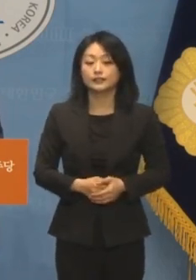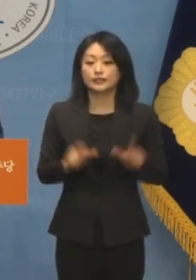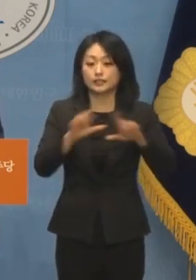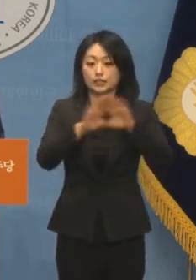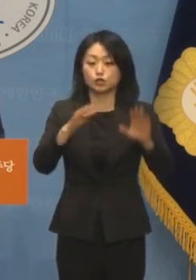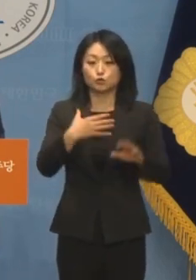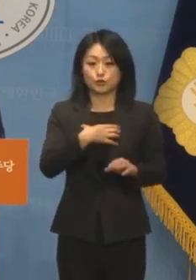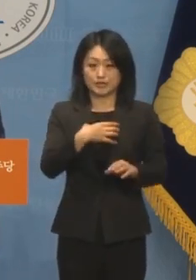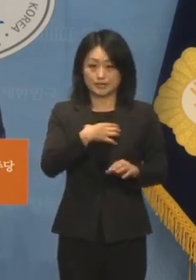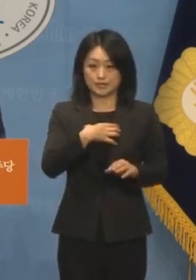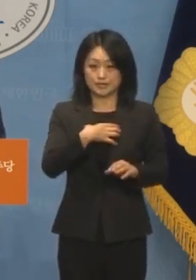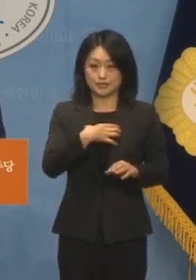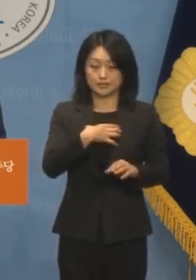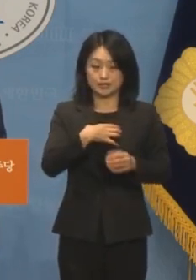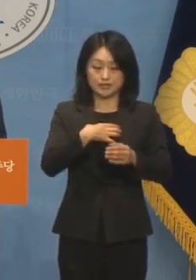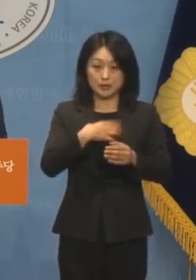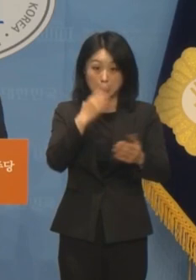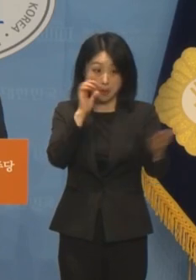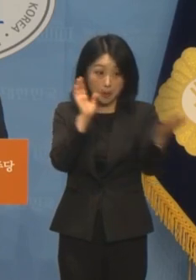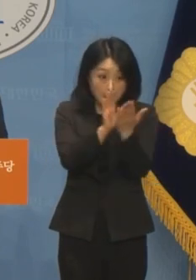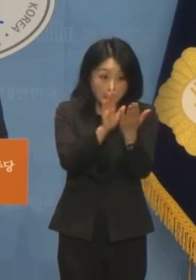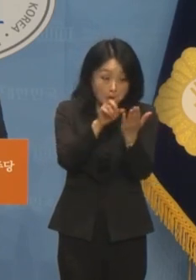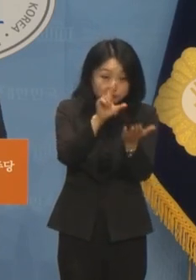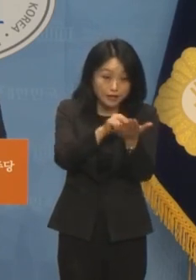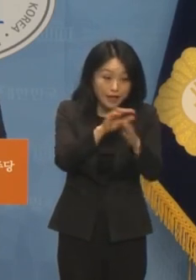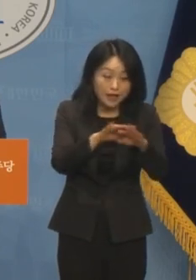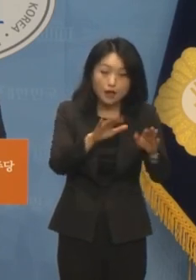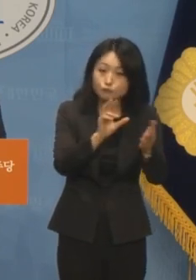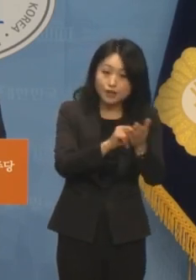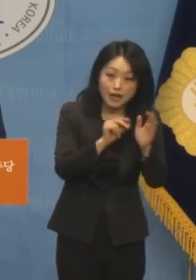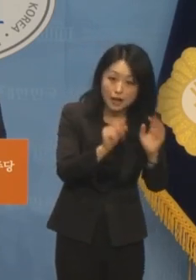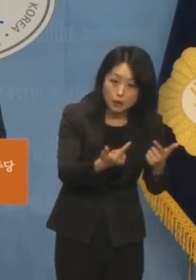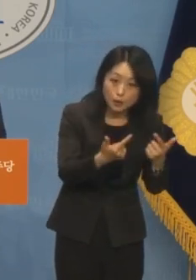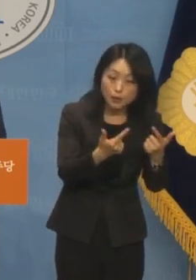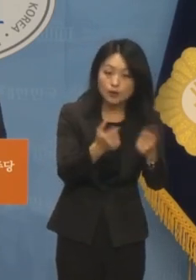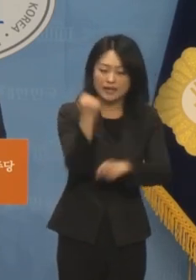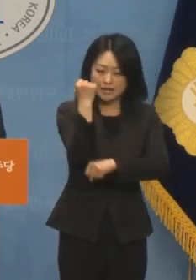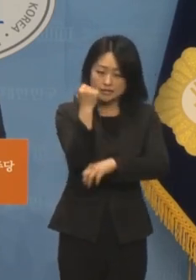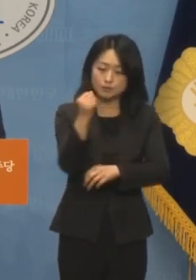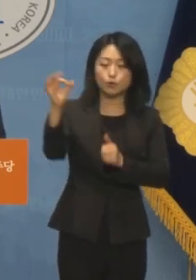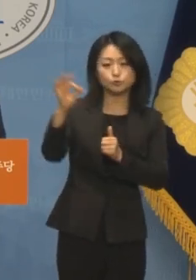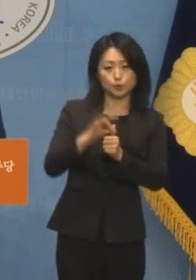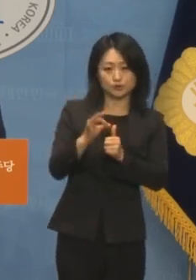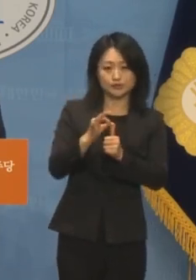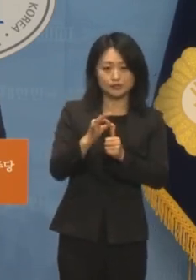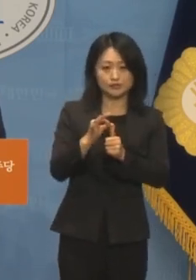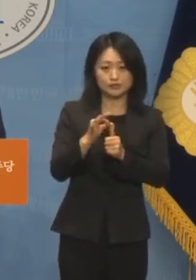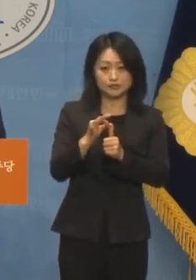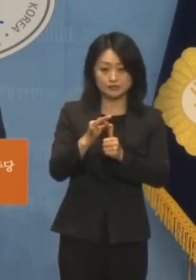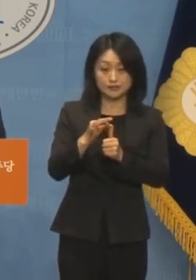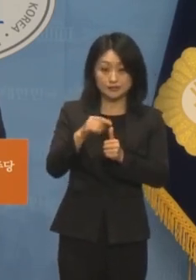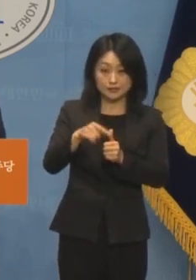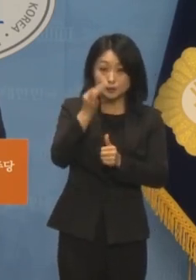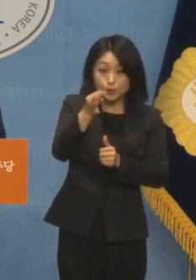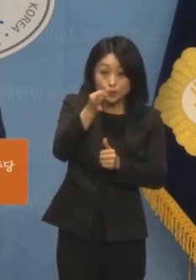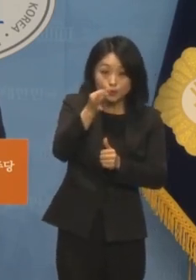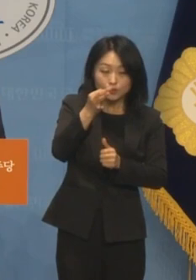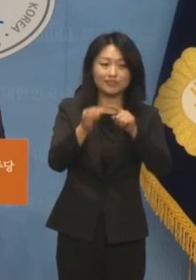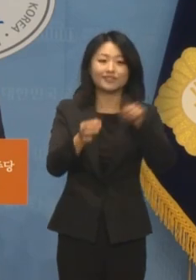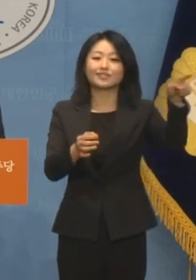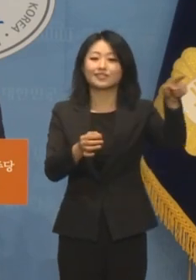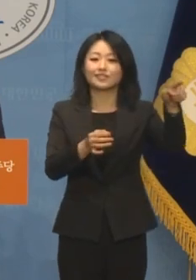기후위기 대응이 눈앞에 있기만 막는 것이 아니라 기본소득 시범 실시의 자원을 마련하고 더 좋은 일자리를